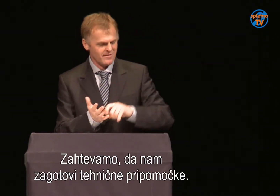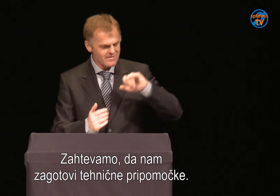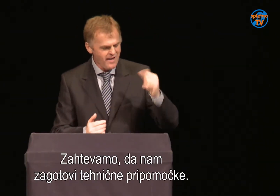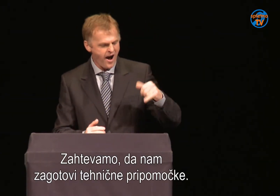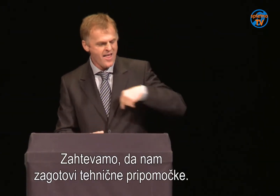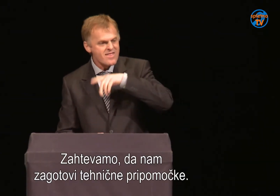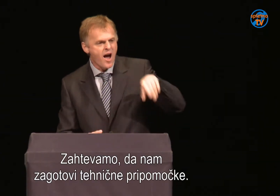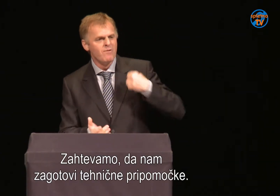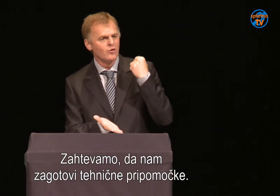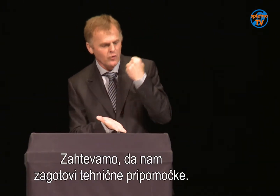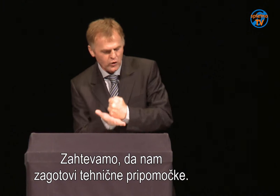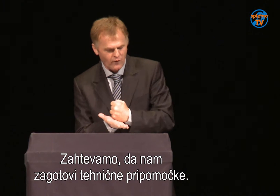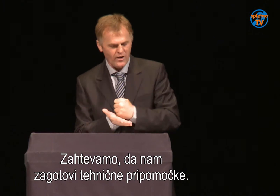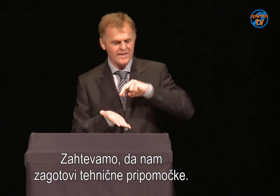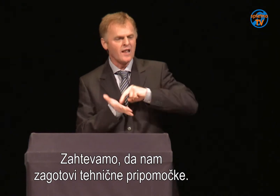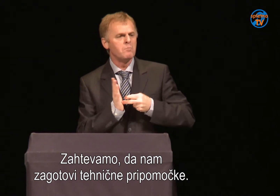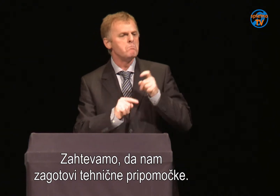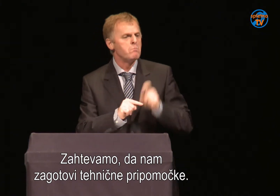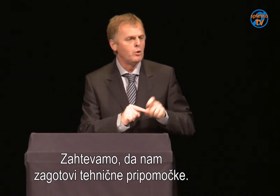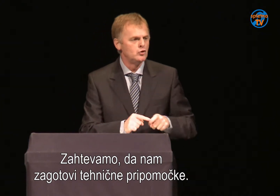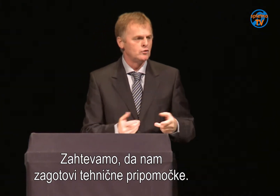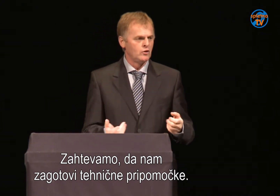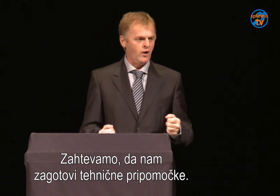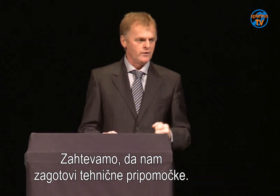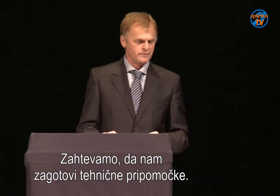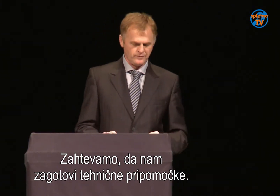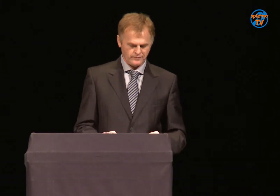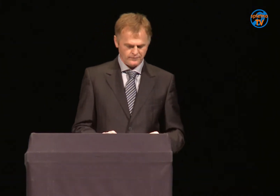Zahtevamo, da nam zagotovi tehnične pripomočke.